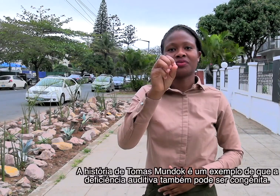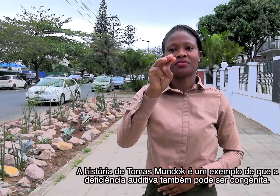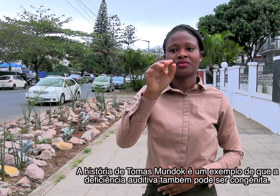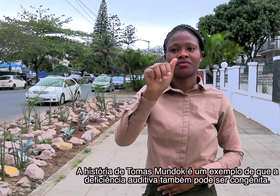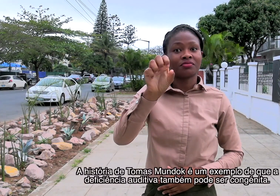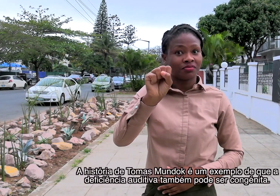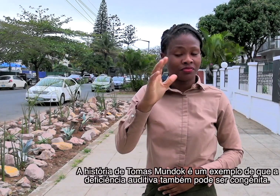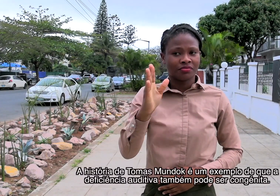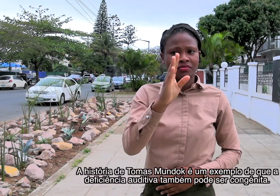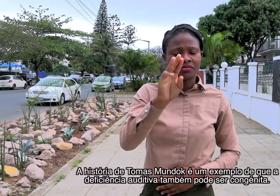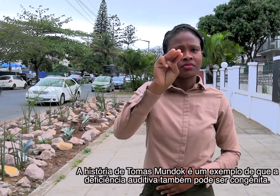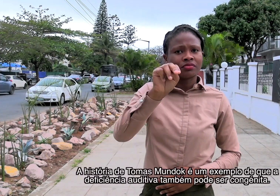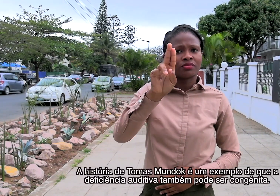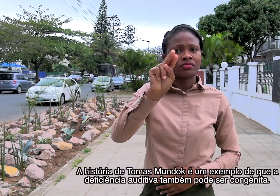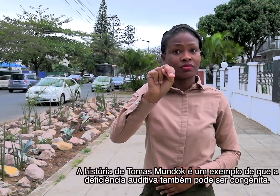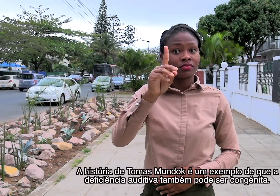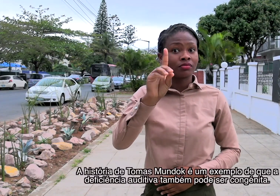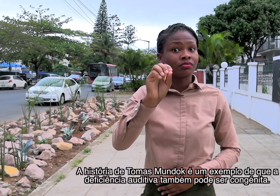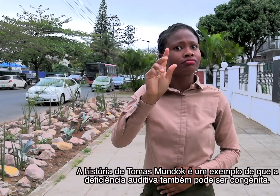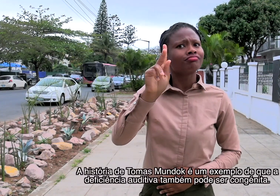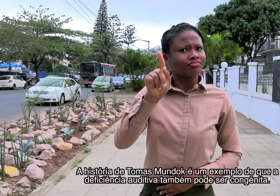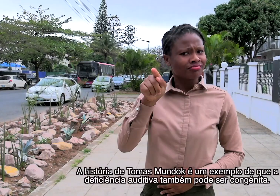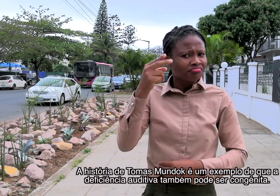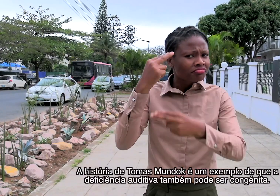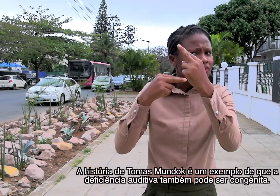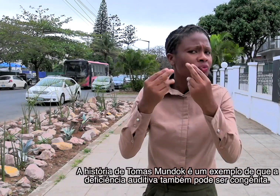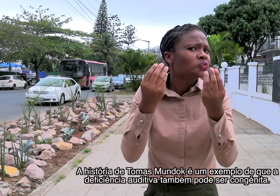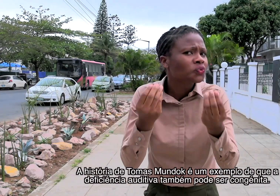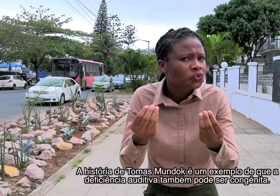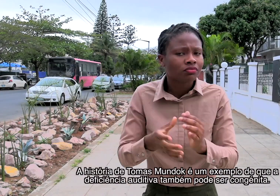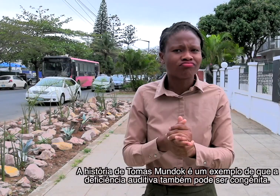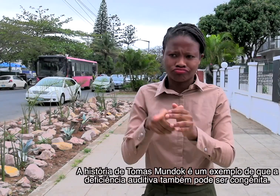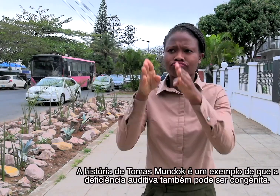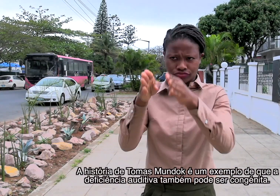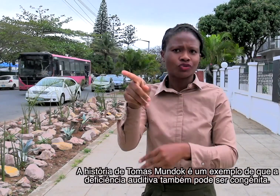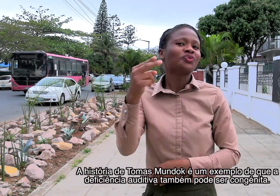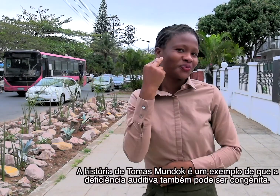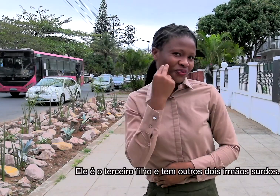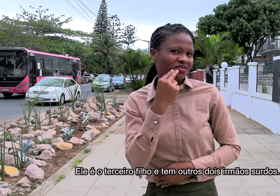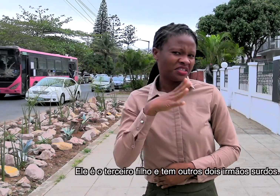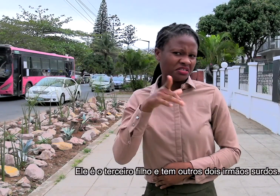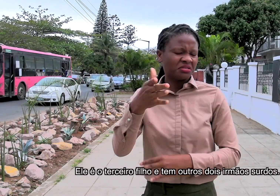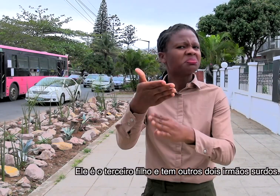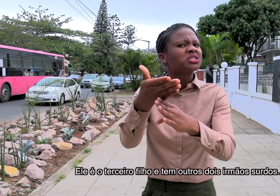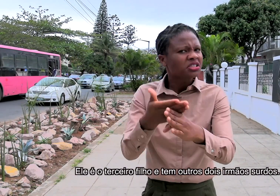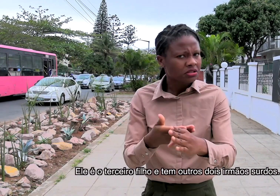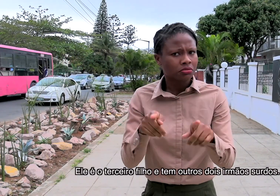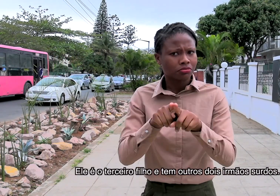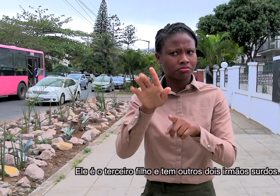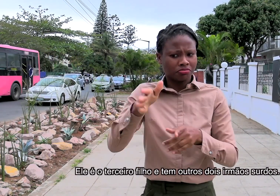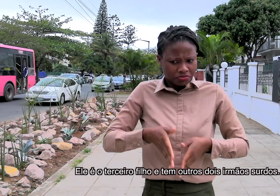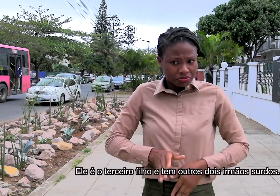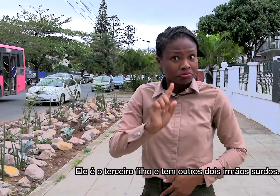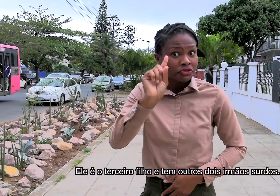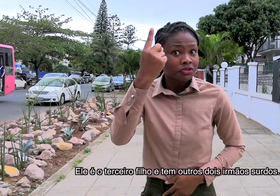A história de Tomás Mundok é um exemplo de que a deficiência auditiva também pode ser congênita.